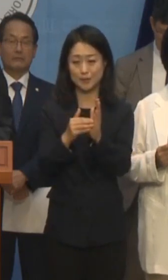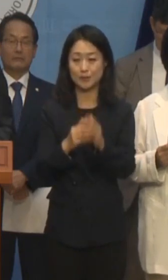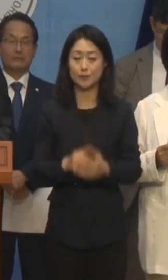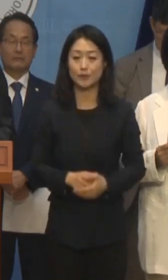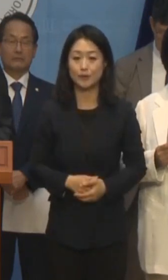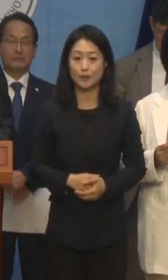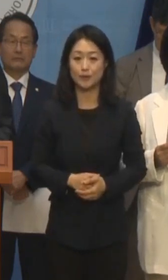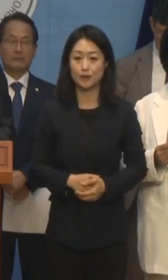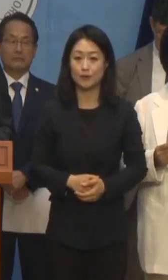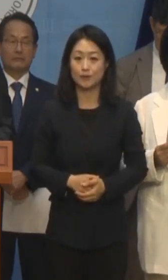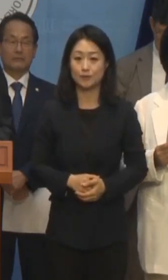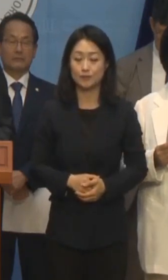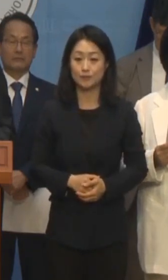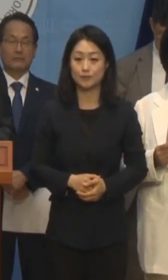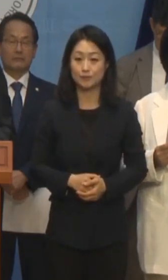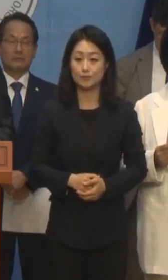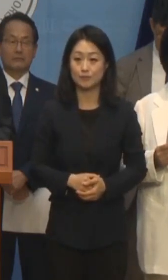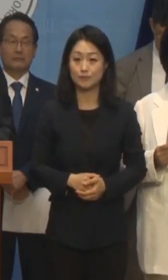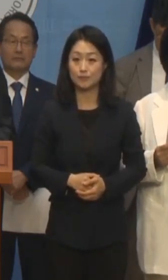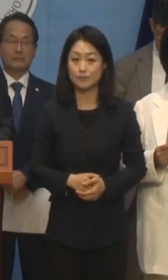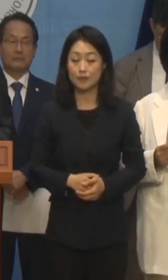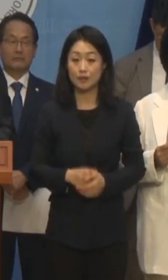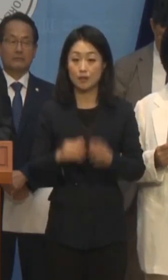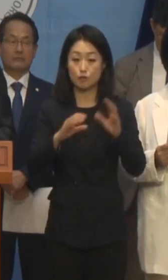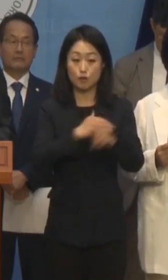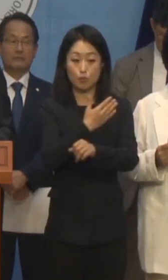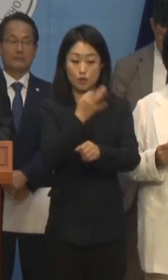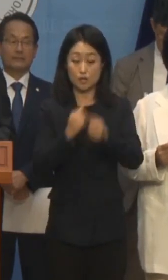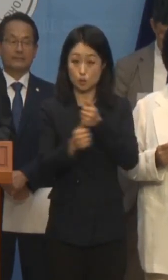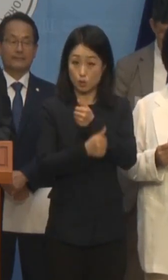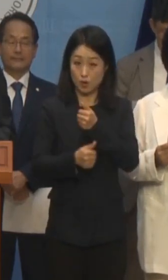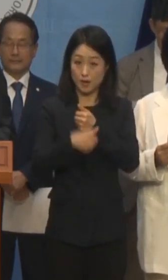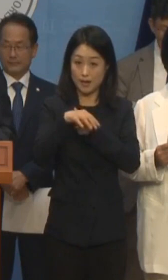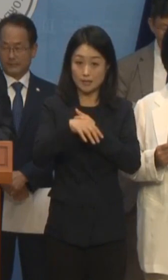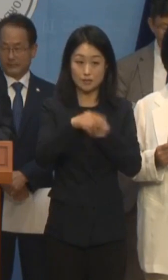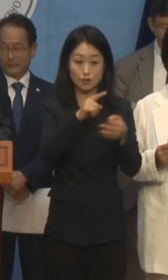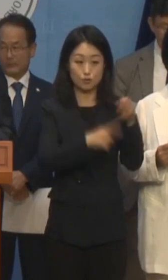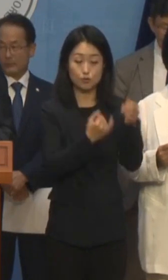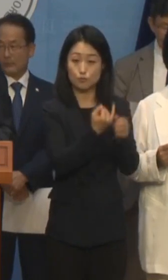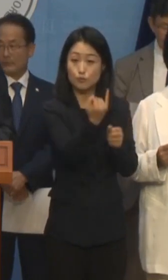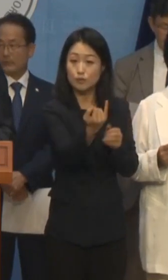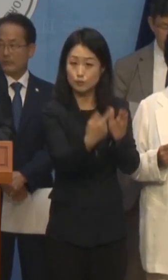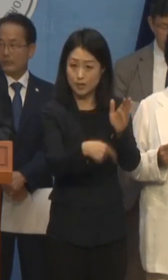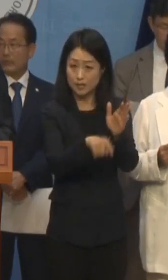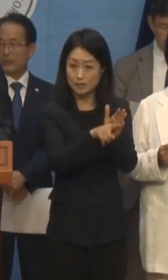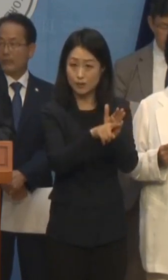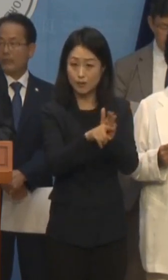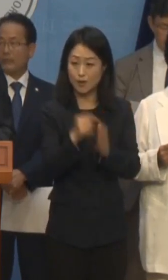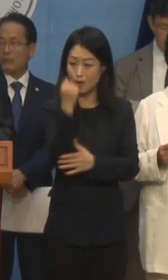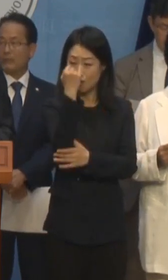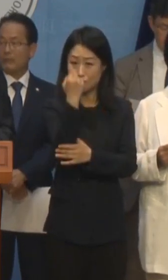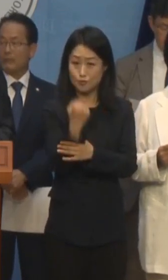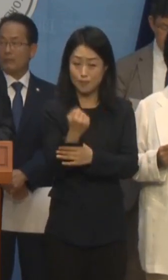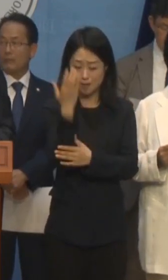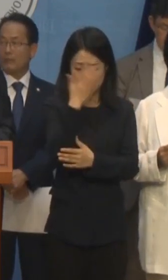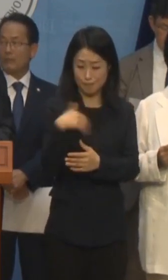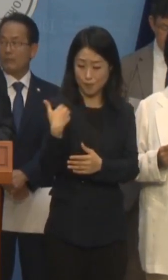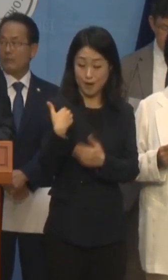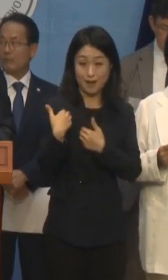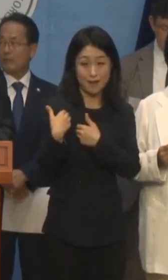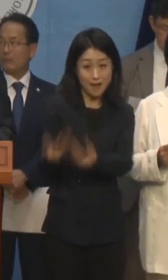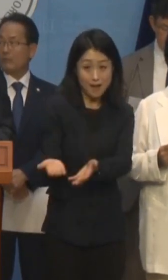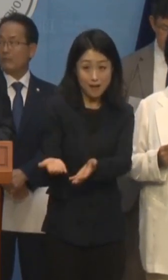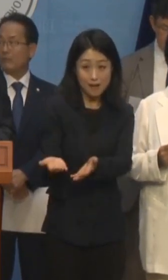때문이다. 청렴의 보루인 권익위가 대통령 부인을 위해 부패를 모른 채 한다면